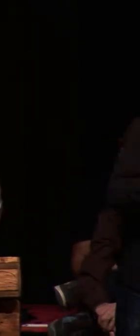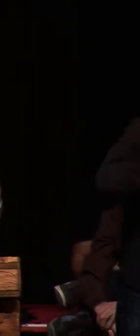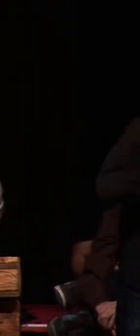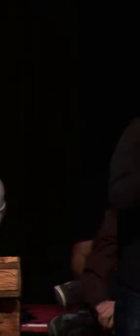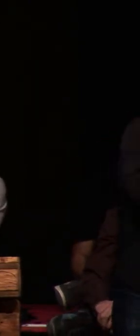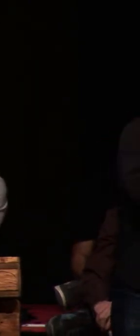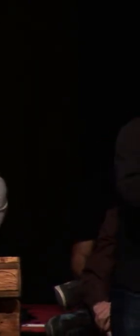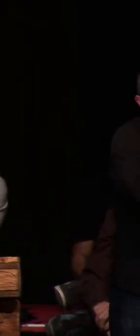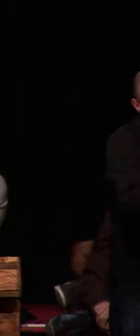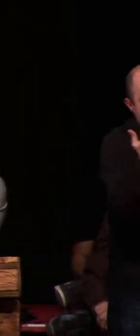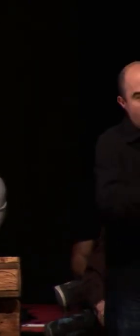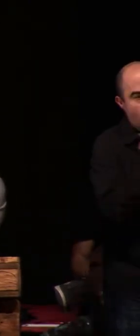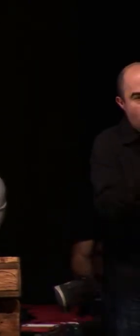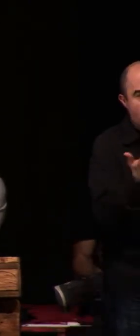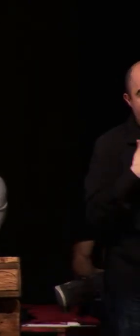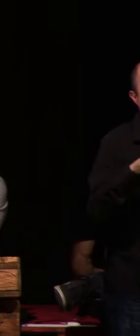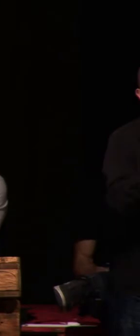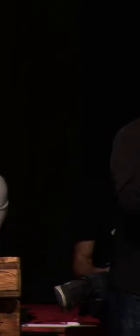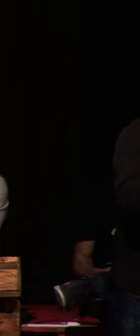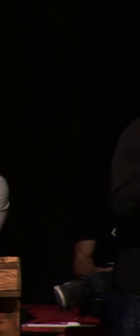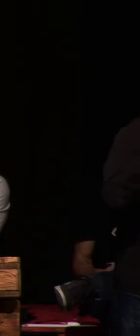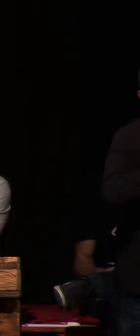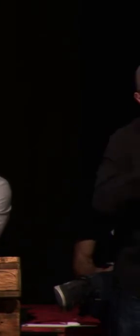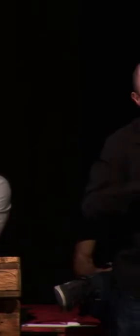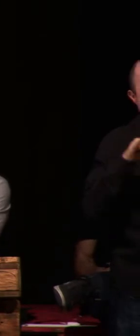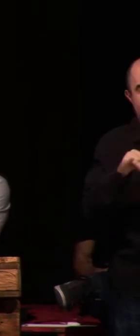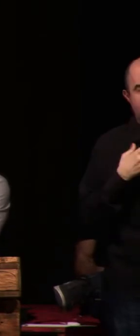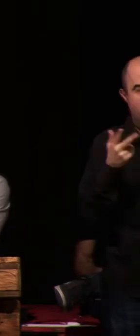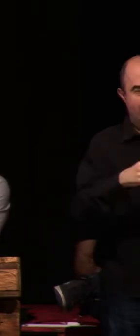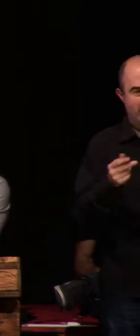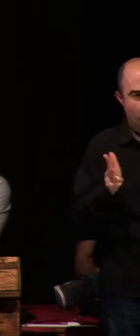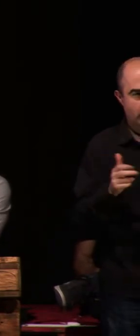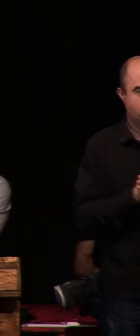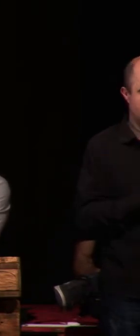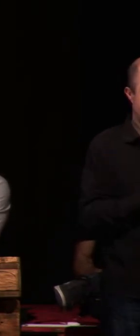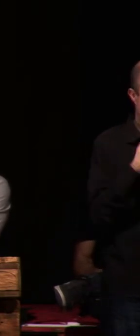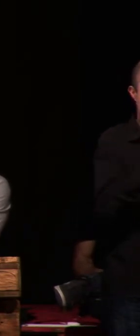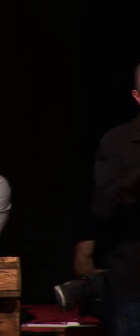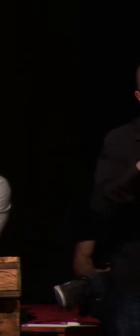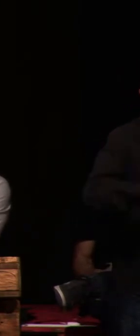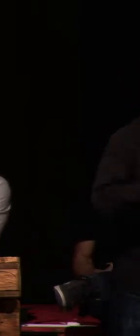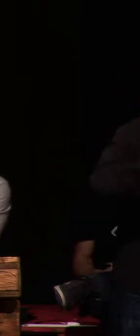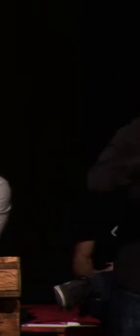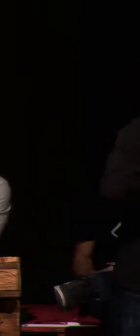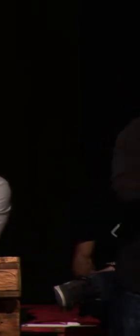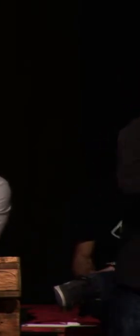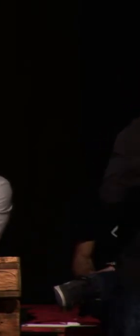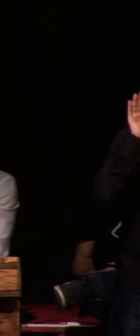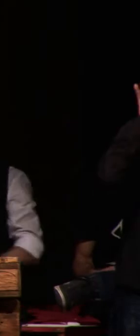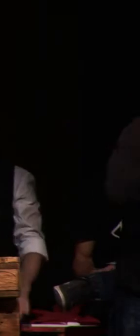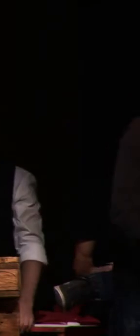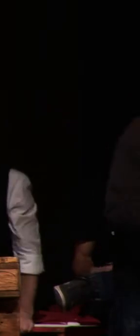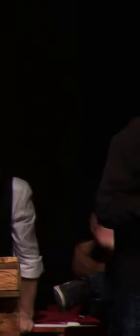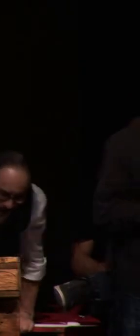cada conflicte que ens atenalla per la via més social, més ètica i més democràtica. Som lluita, som ruptura i som Països Catalans.